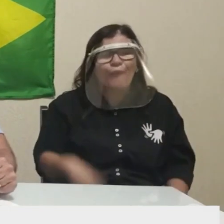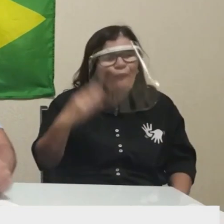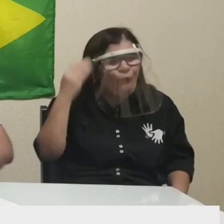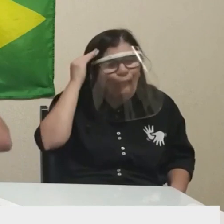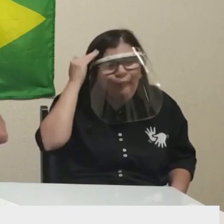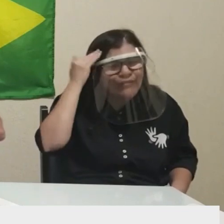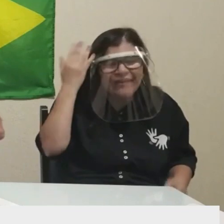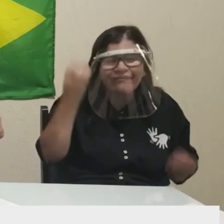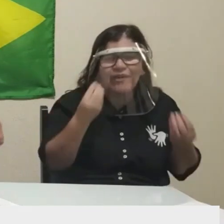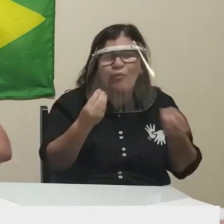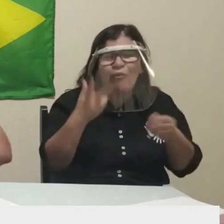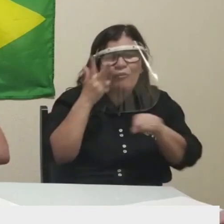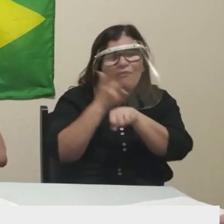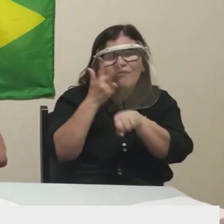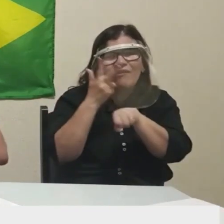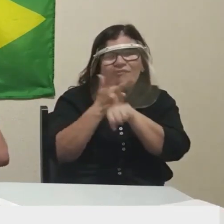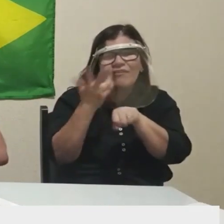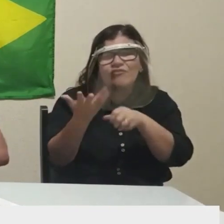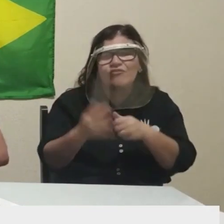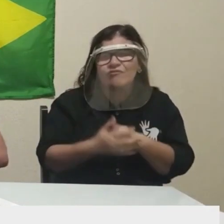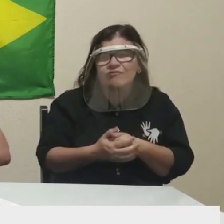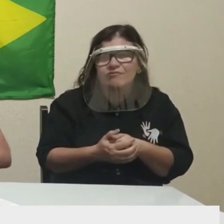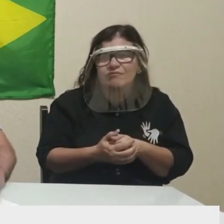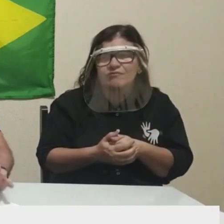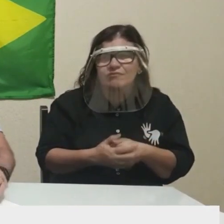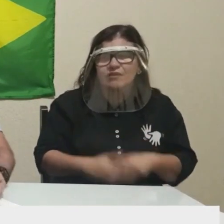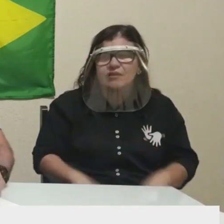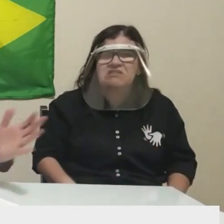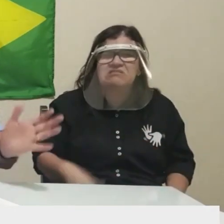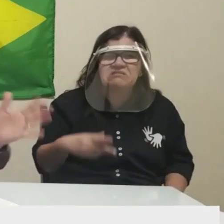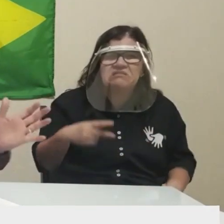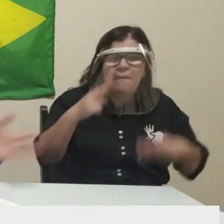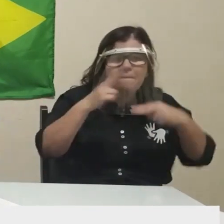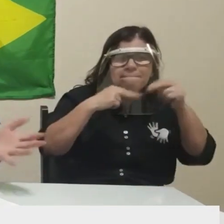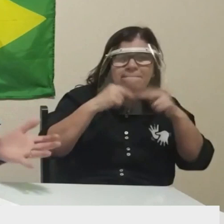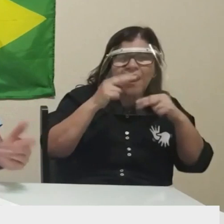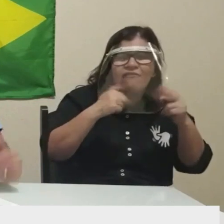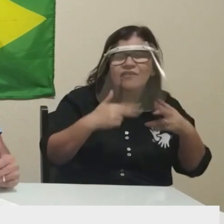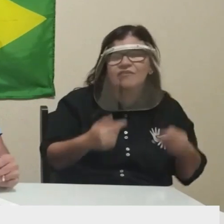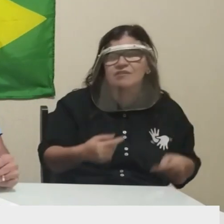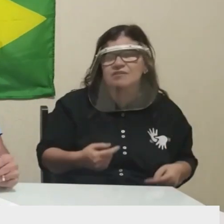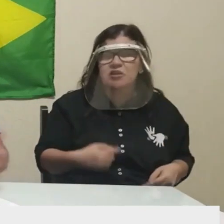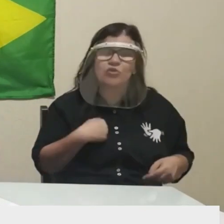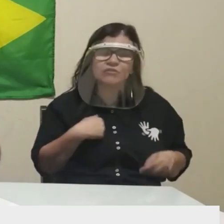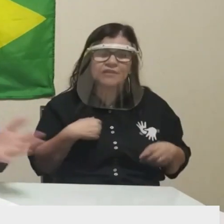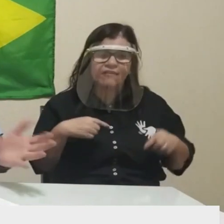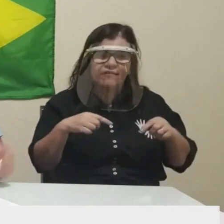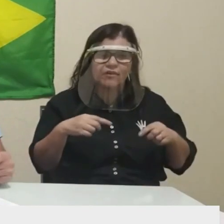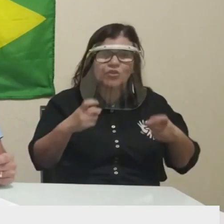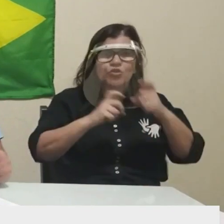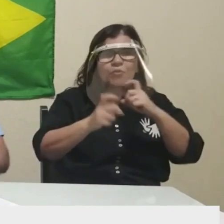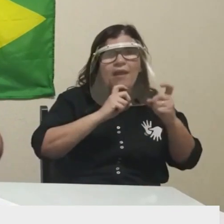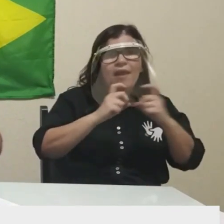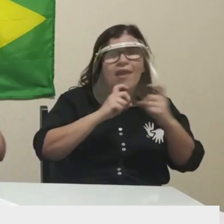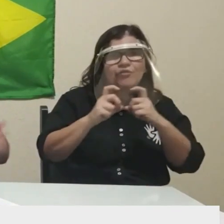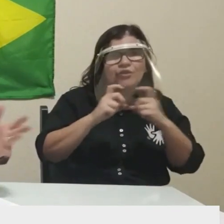Brasil? Aquele vídeo lá, pessoal, que pese os 29 palavrões, eu estava numa sessão reservada. Aqui eu não posso